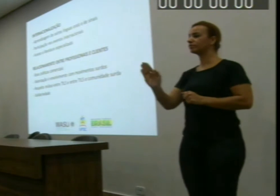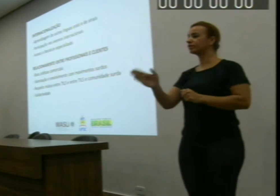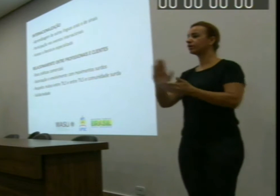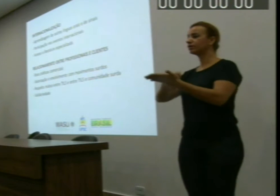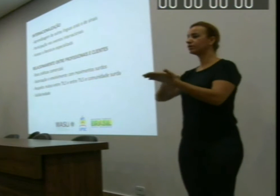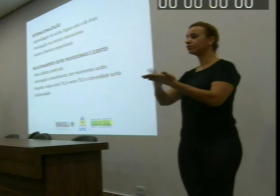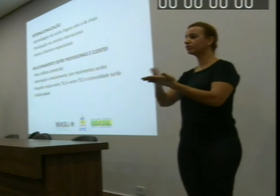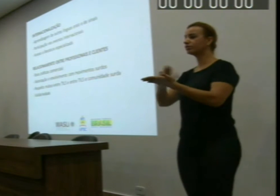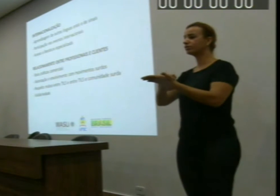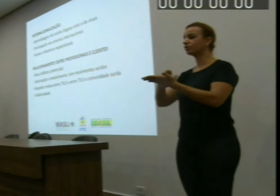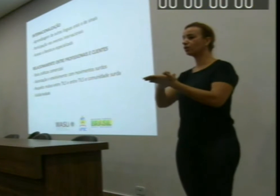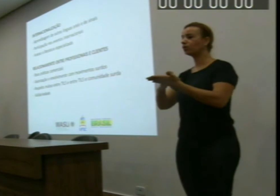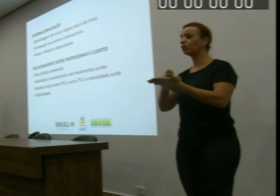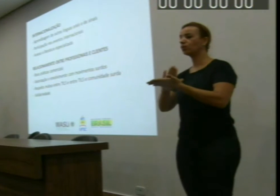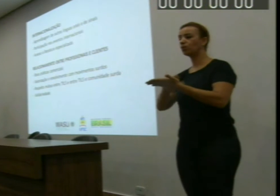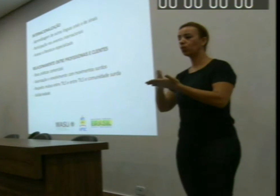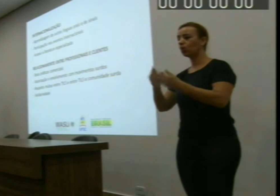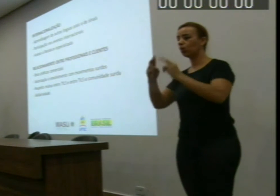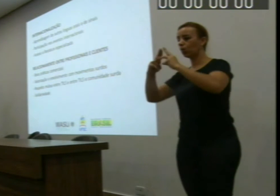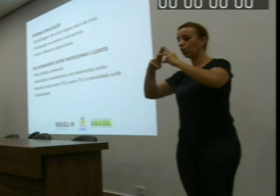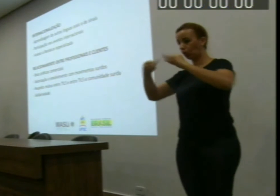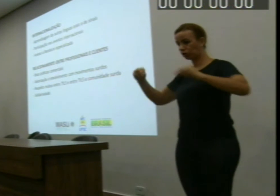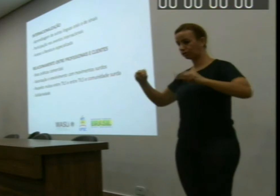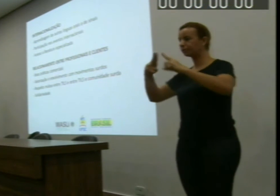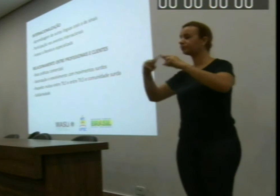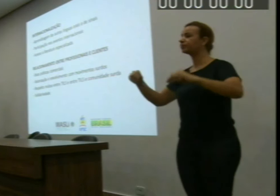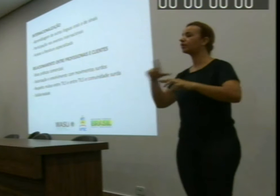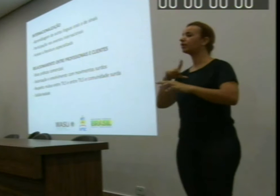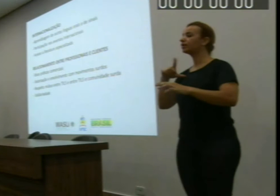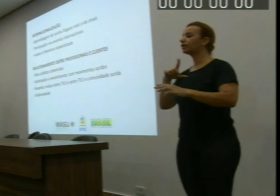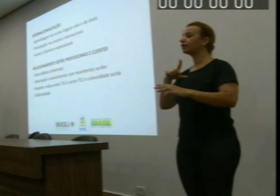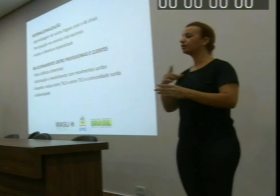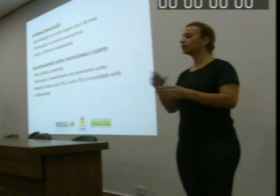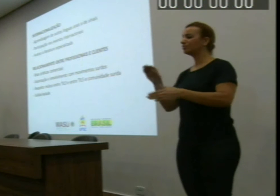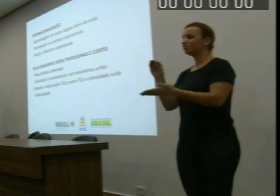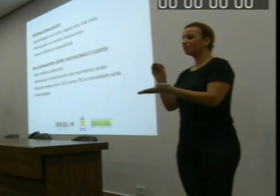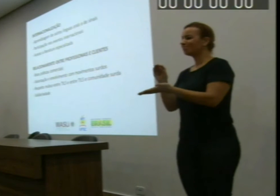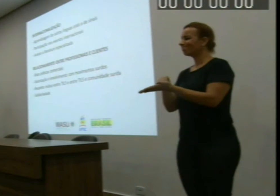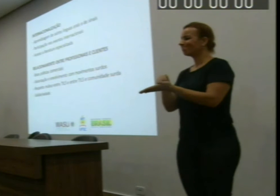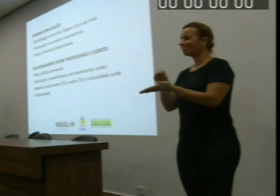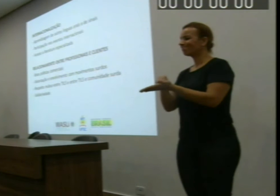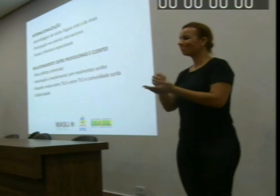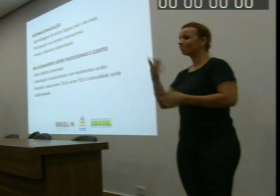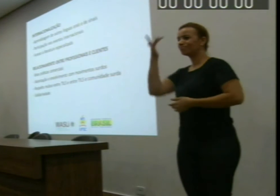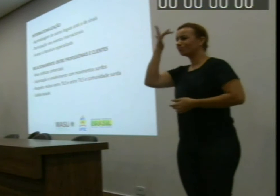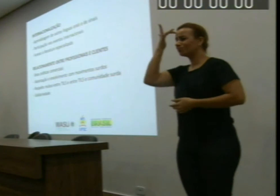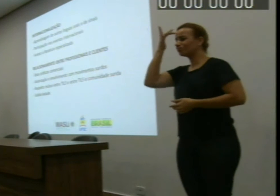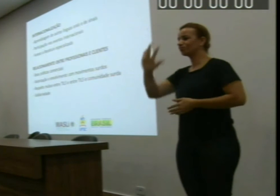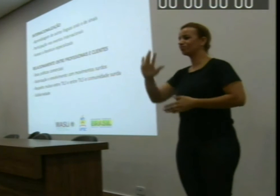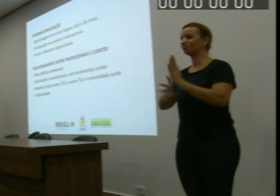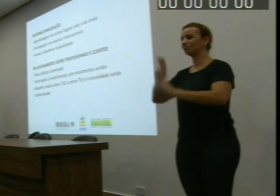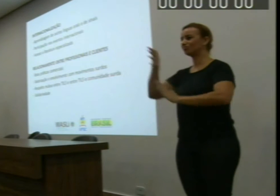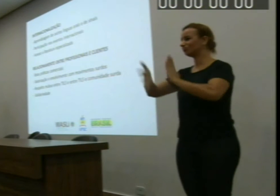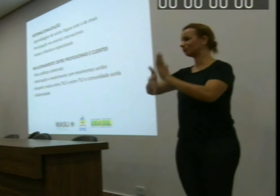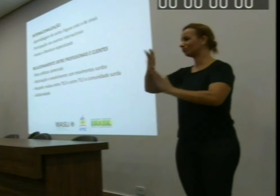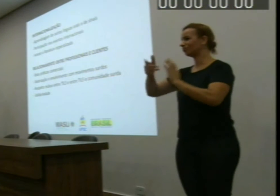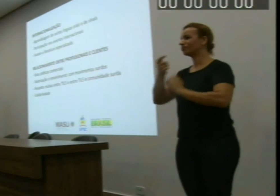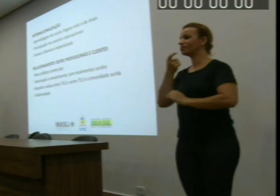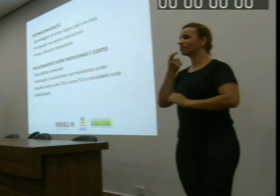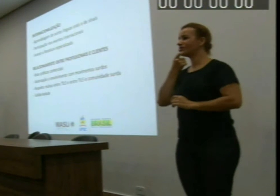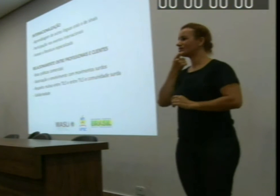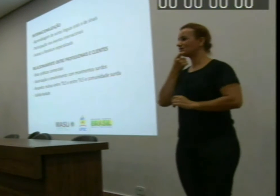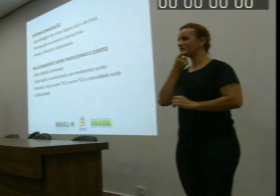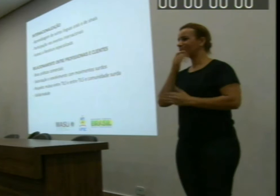em em um eventos em lá na universidade por falta de pessoas que dominassem libras em inglês para fazer